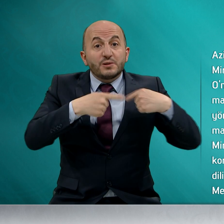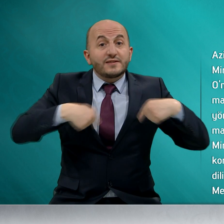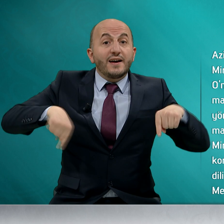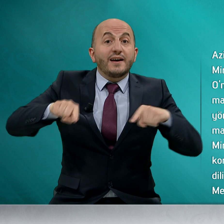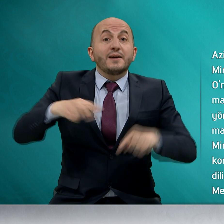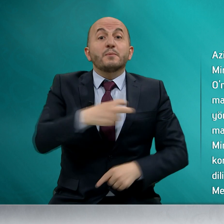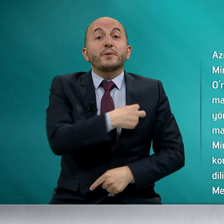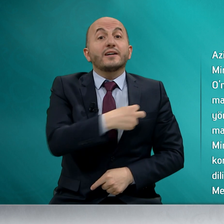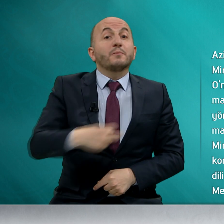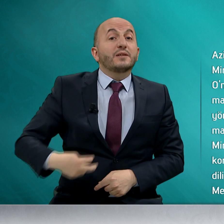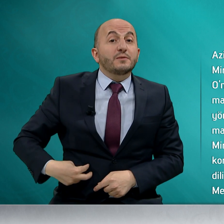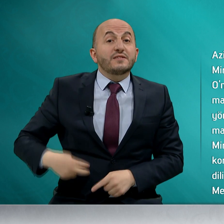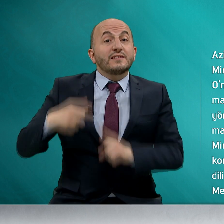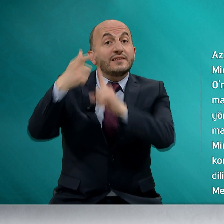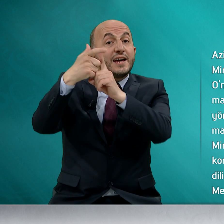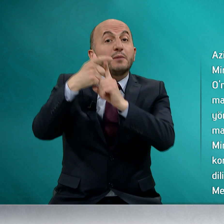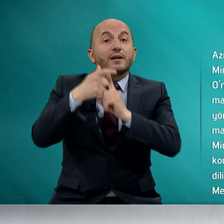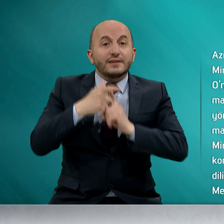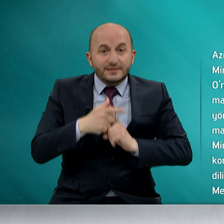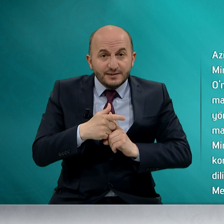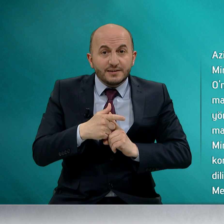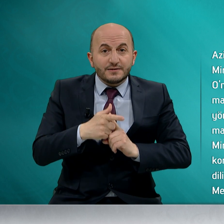bize Peygamberimizin emanetidir.